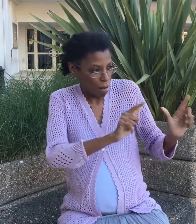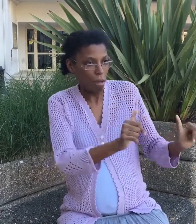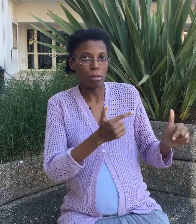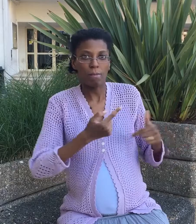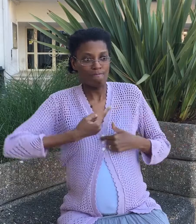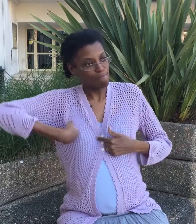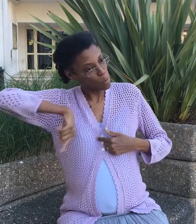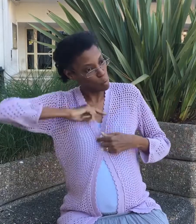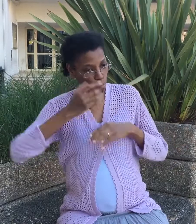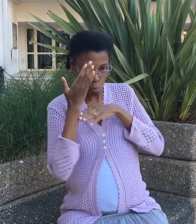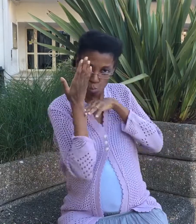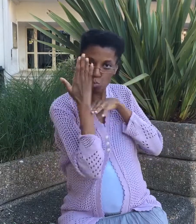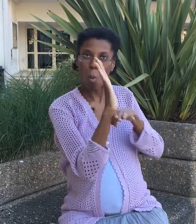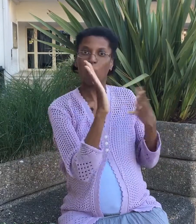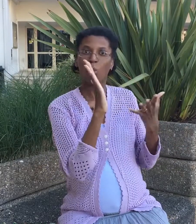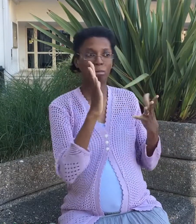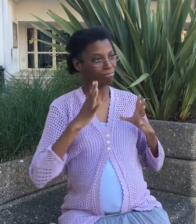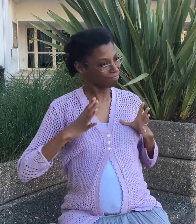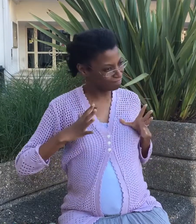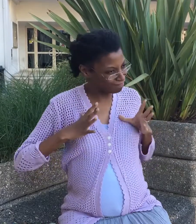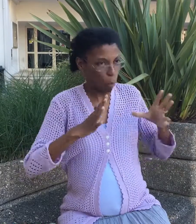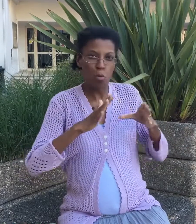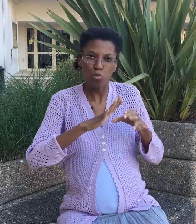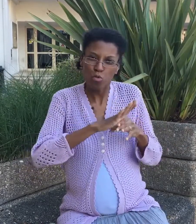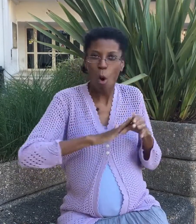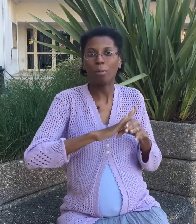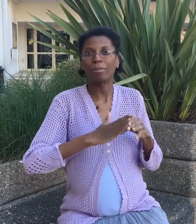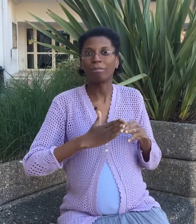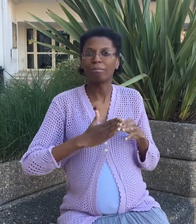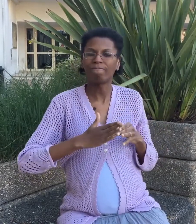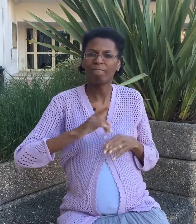Montrons à la société civile notre engagement total.